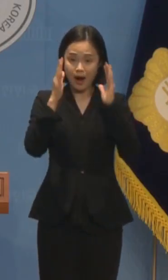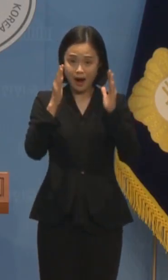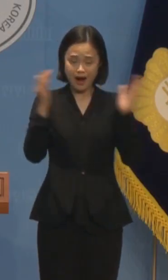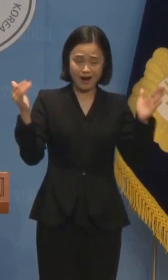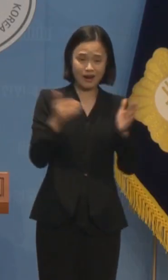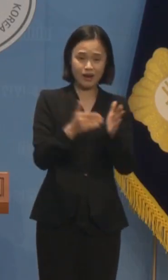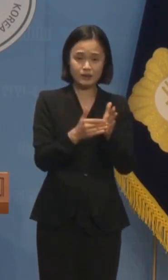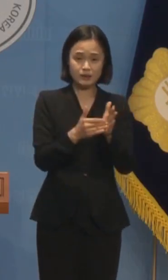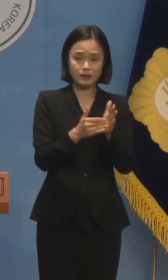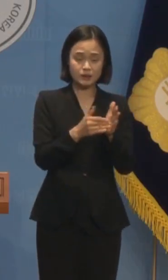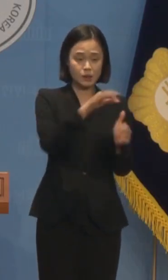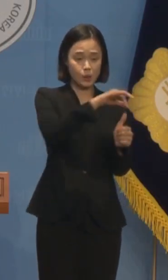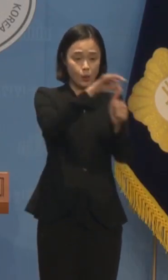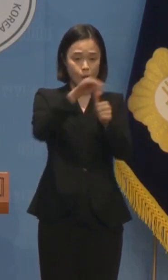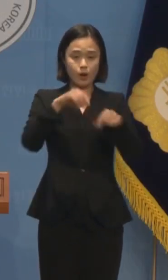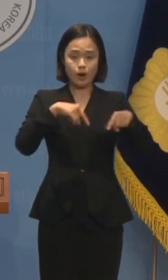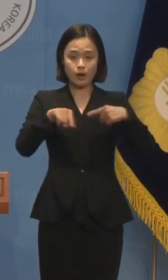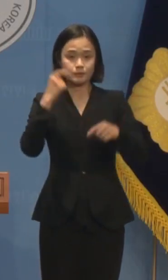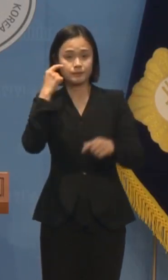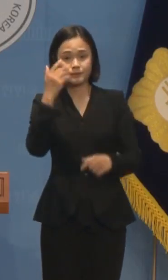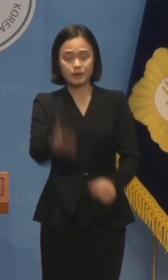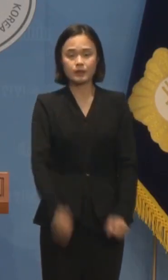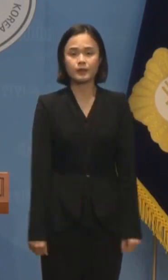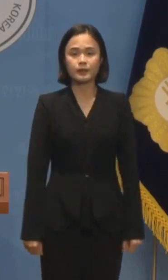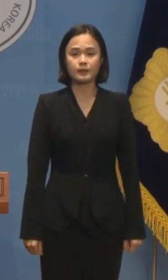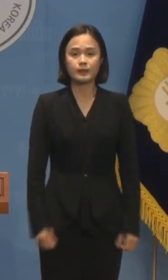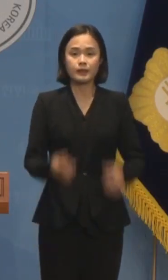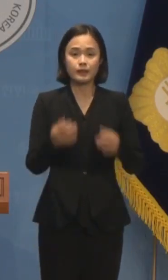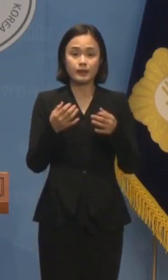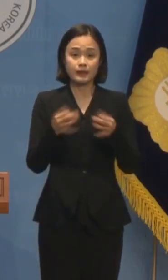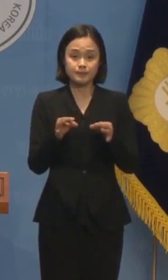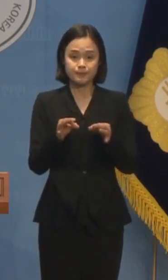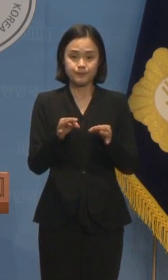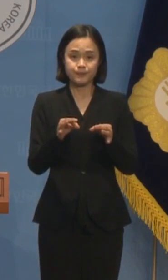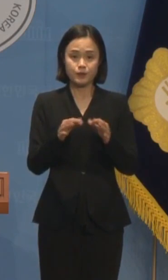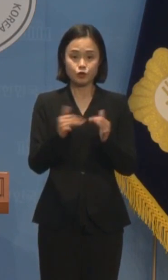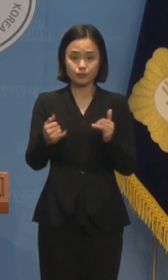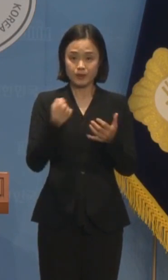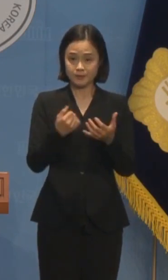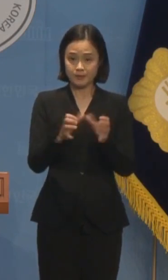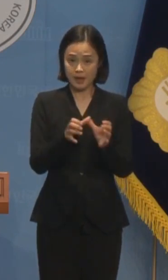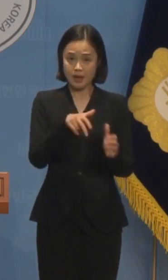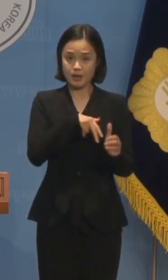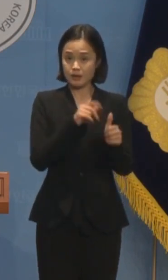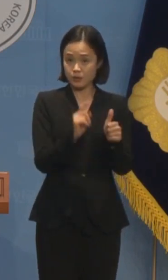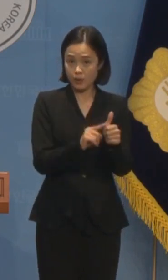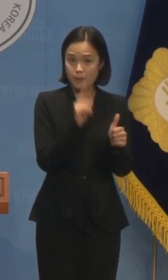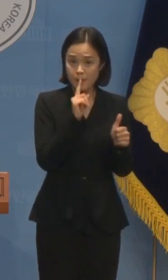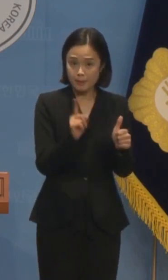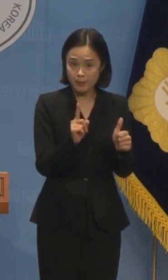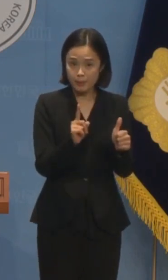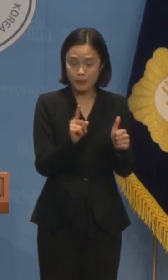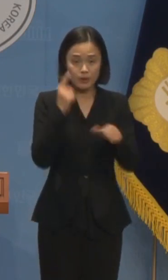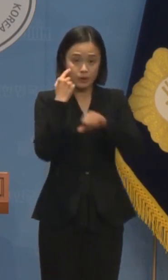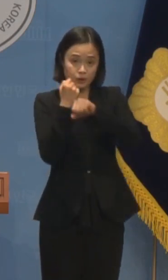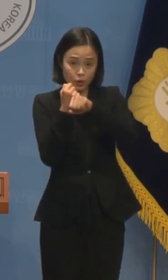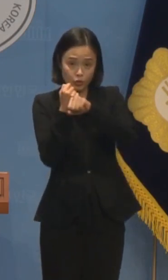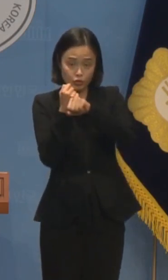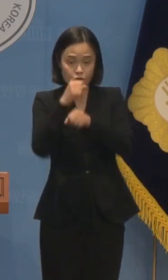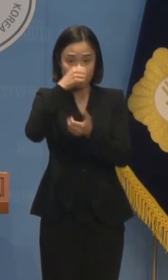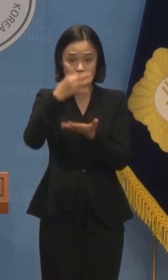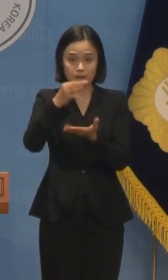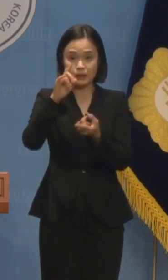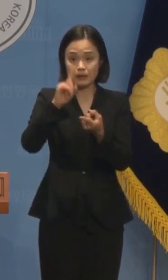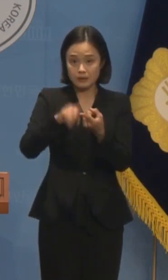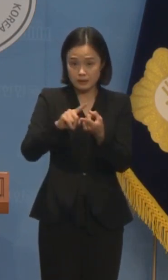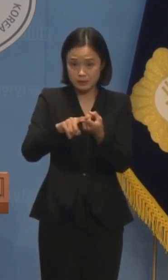게다가 김영식 전 국민의힘 의원은 지난해 국정감사에서 R&D 예산에 대해 성과 하나 없이